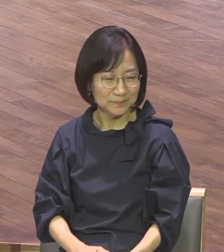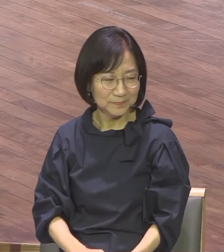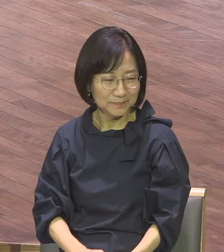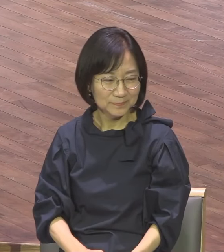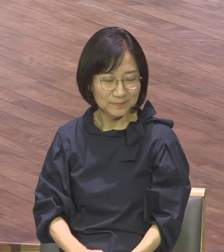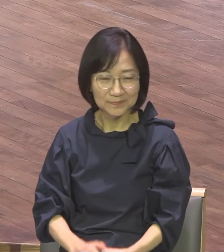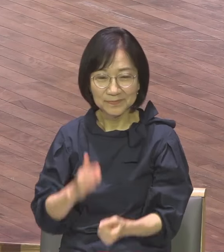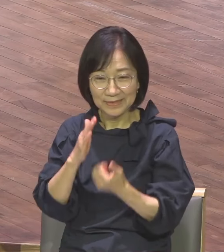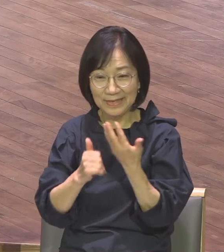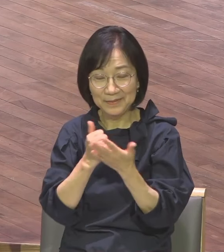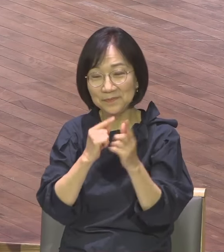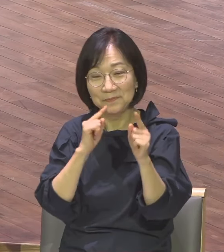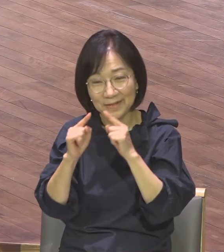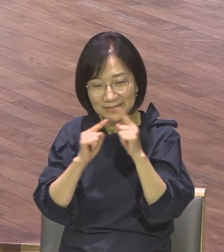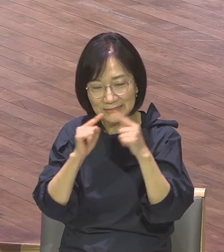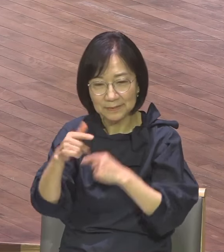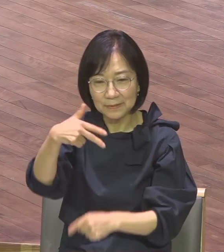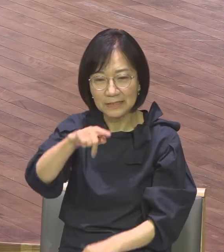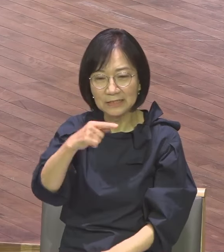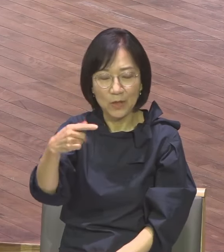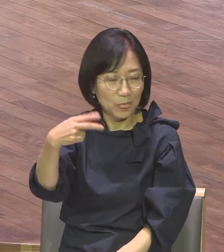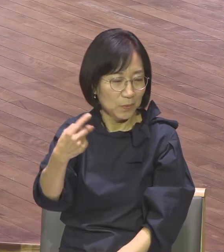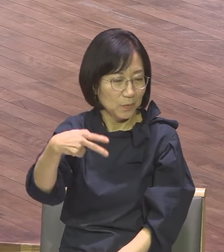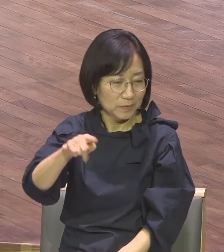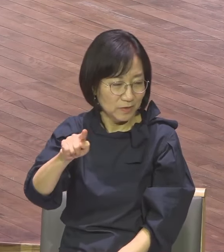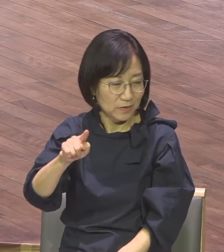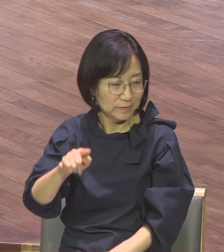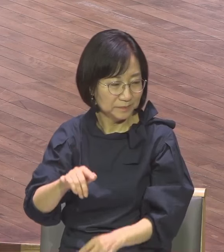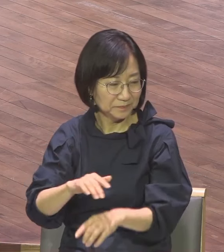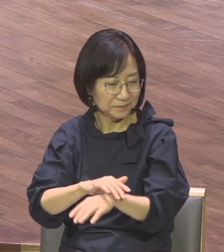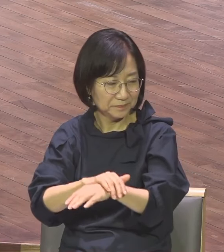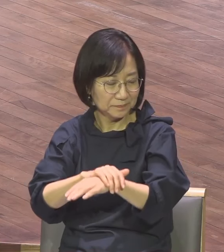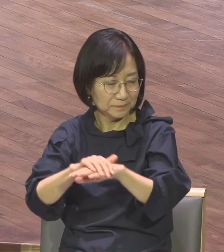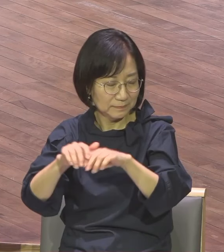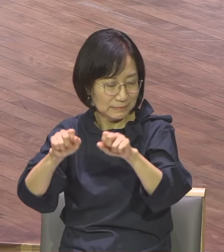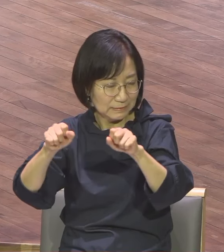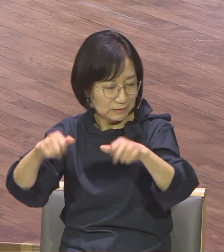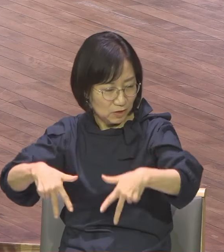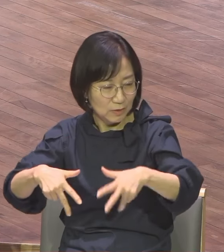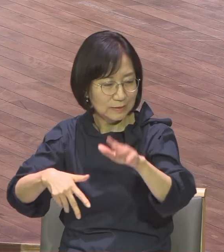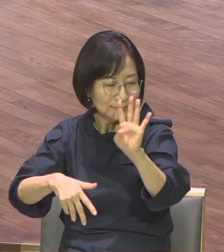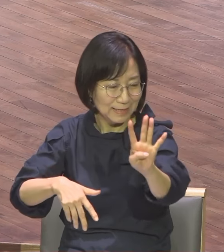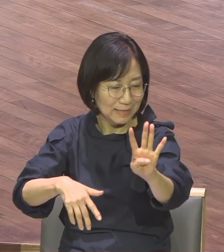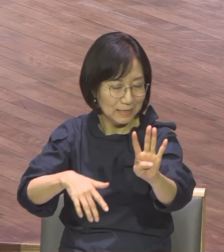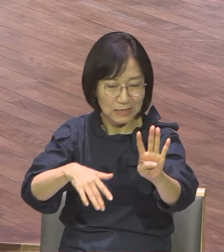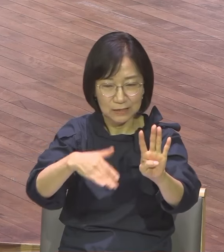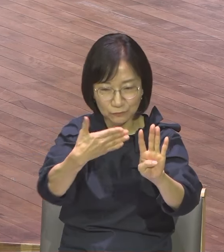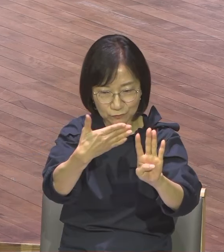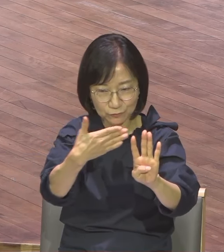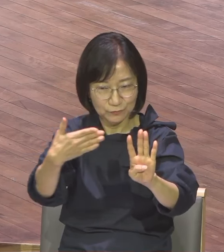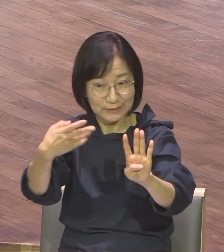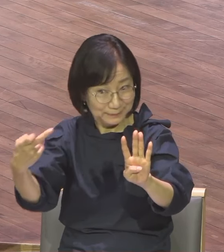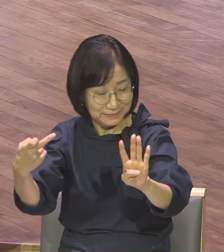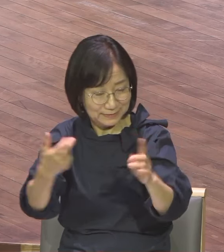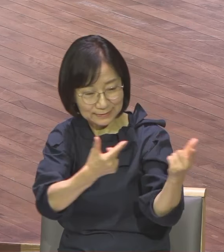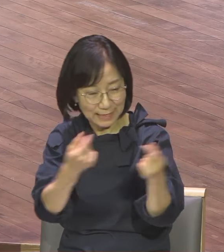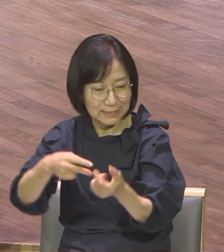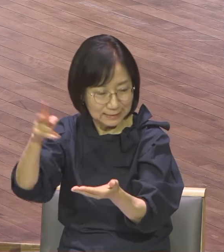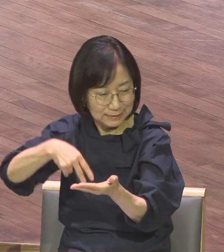하나님 말씀을 찾겠습니다. 전도서 4장 9절로 12절까지 우리 한 음성으로